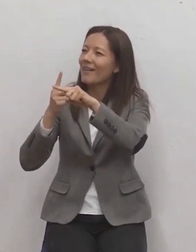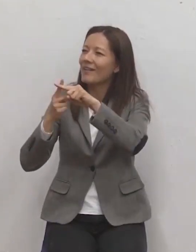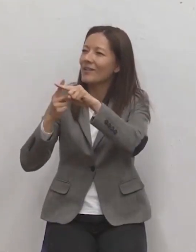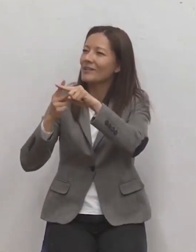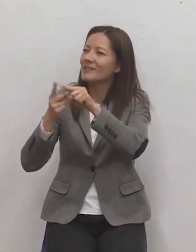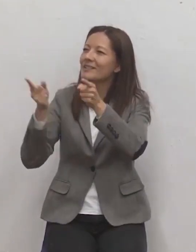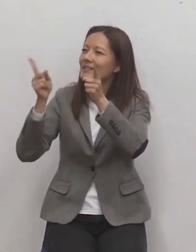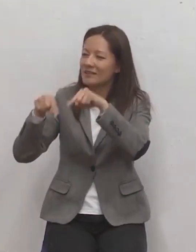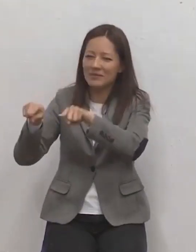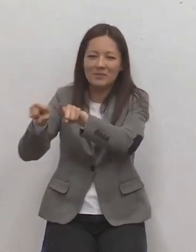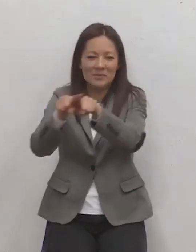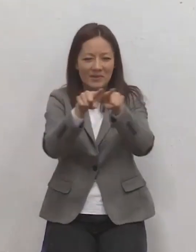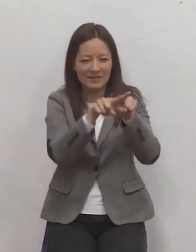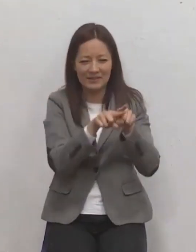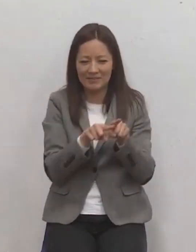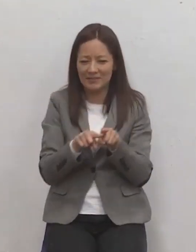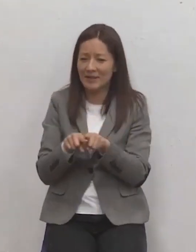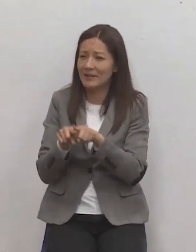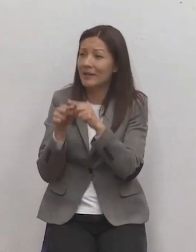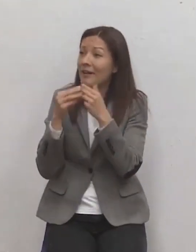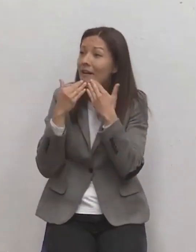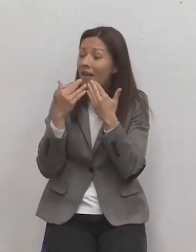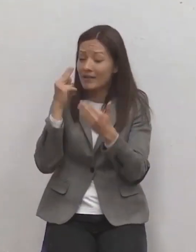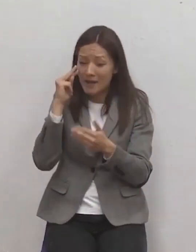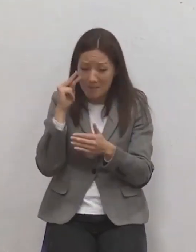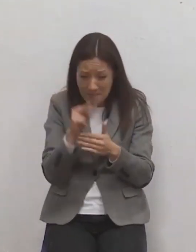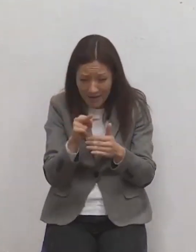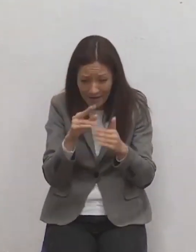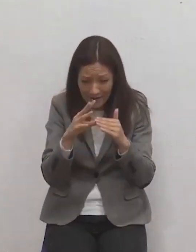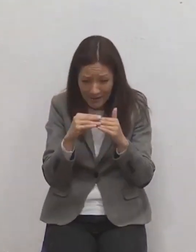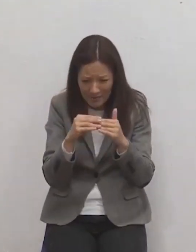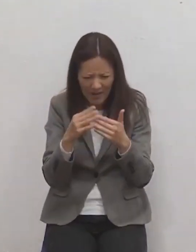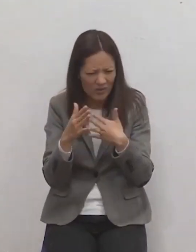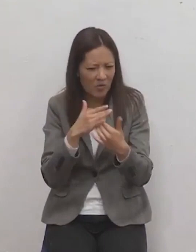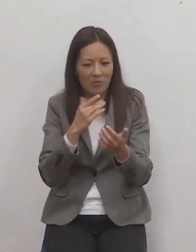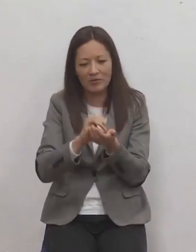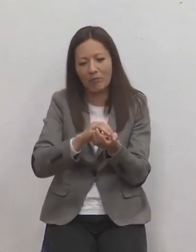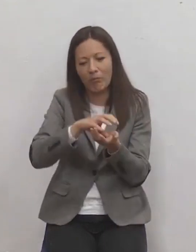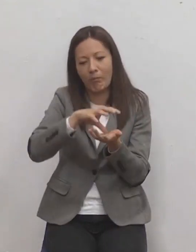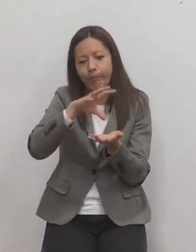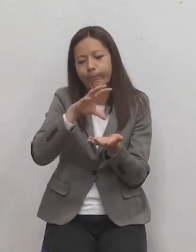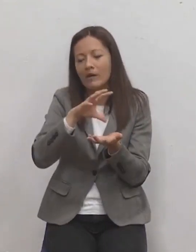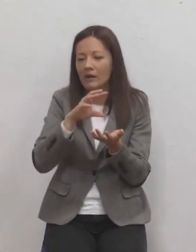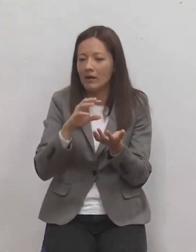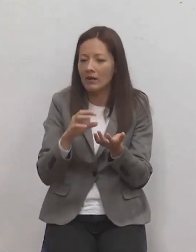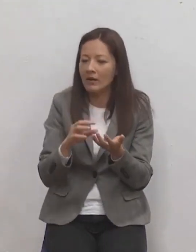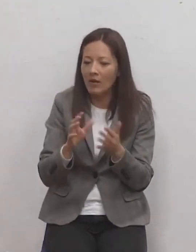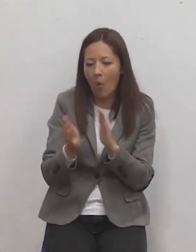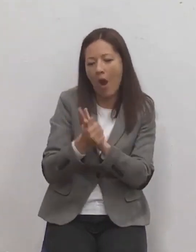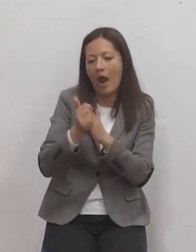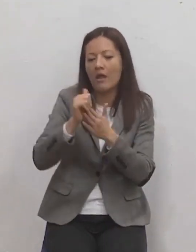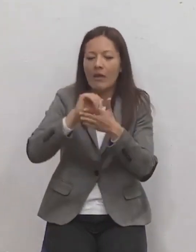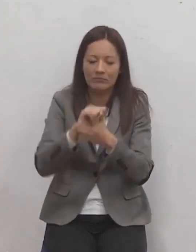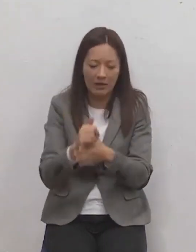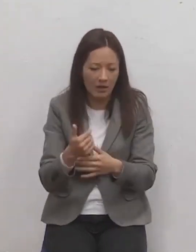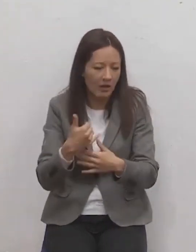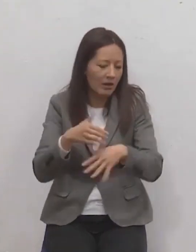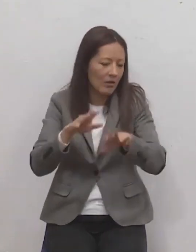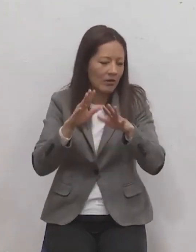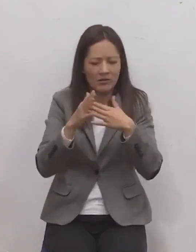hermanos. Y gracias porque comemos ese pan, no importa si tiene levadura o no, si es arepa o si es torta de